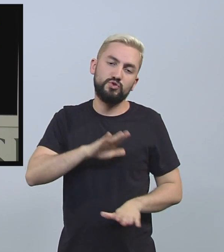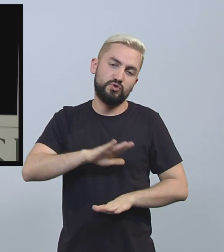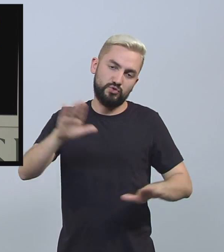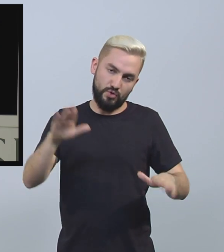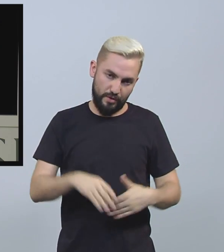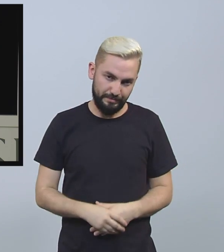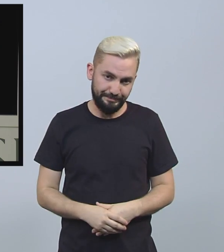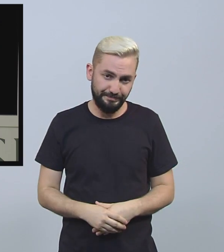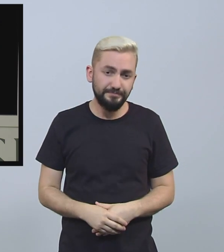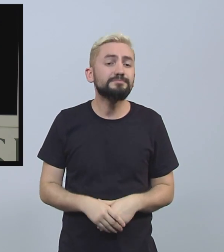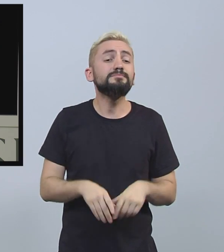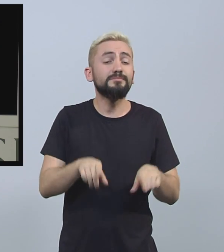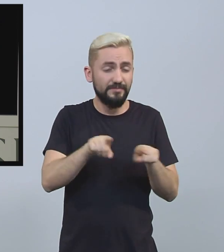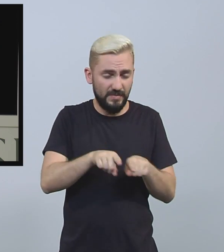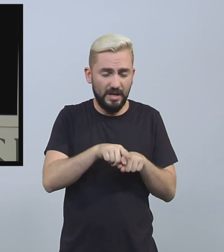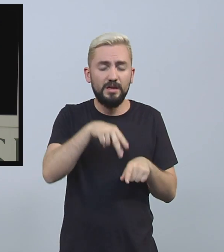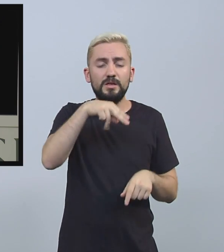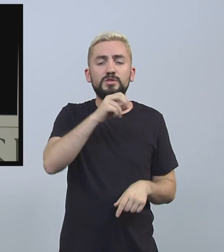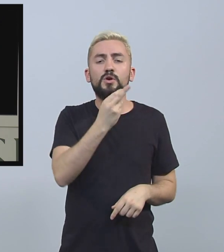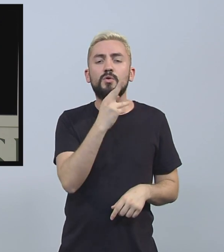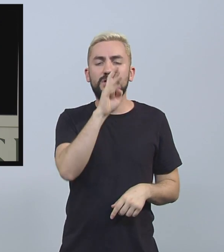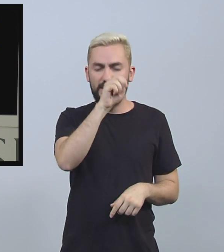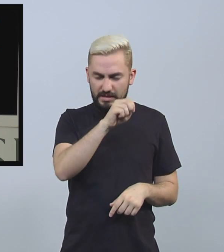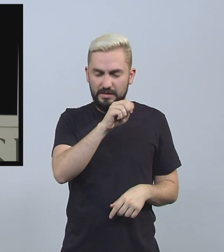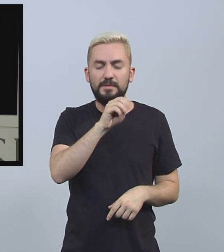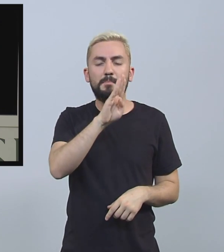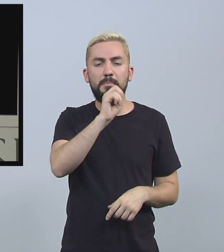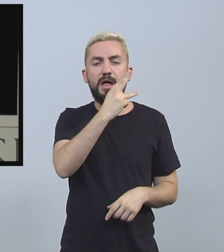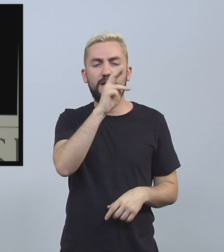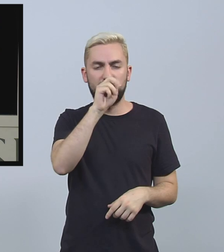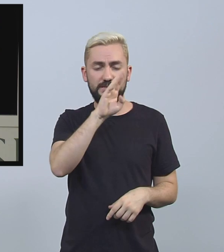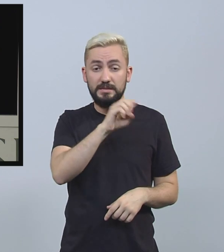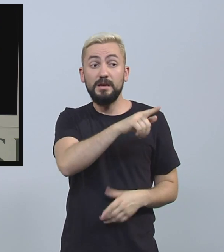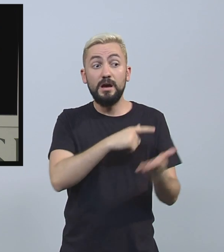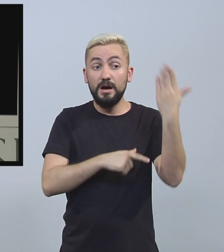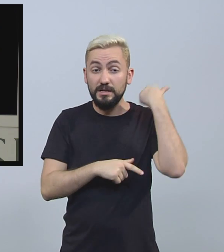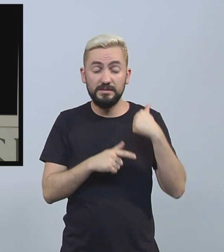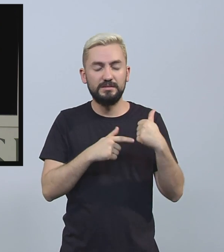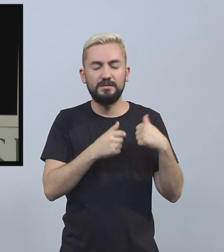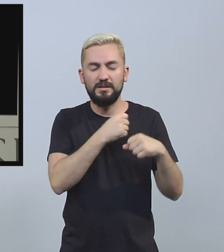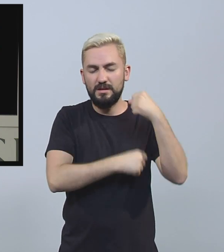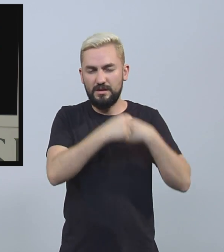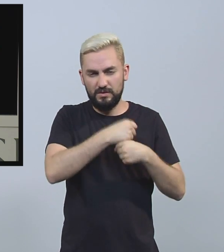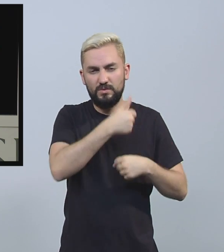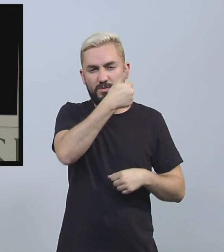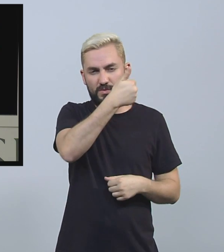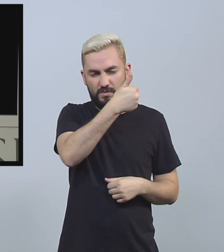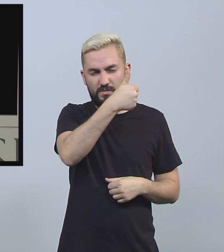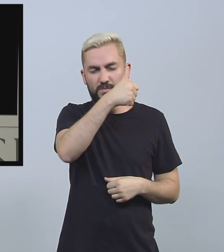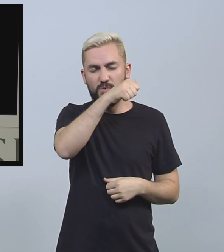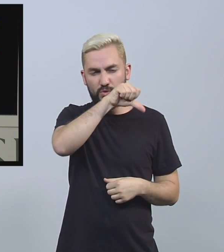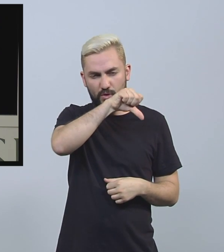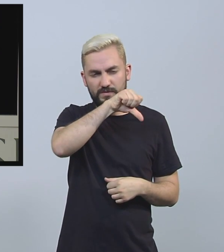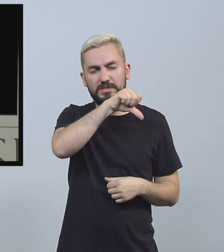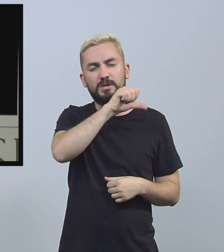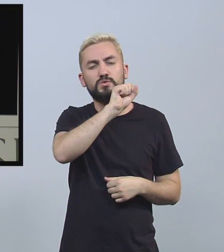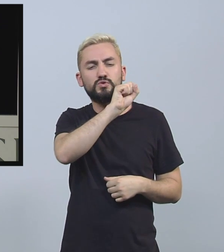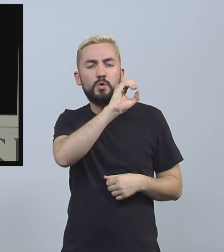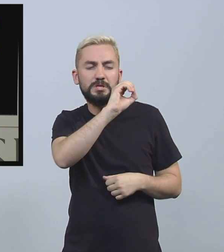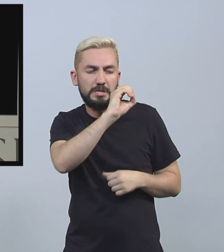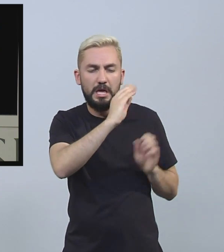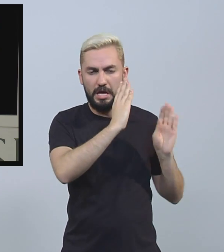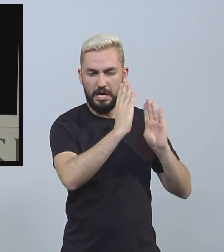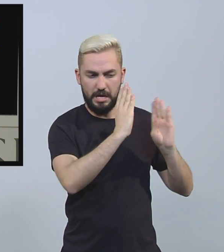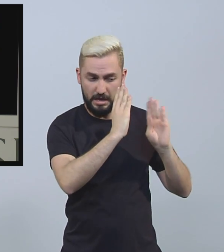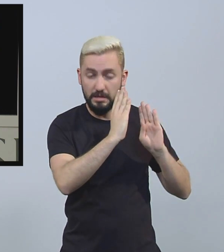A pesquisadora Noreen Behrens esteve no Brasil na década de 90 e visitou diversas escolas de